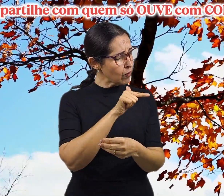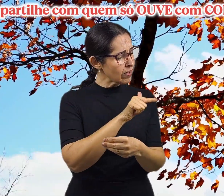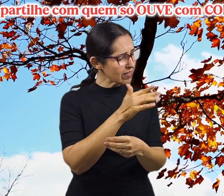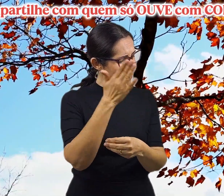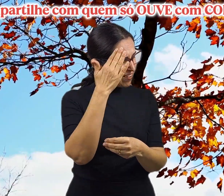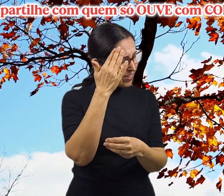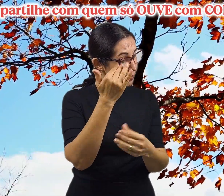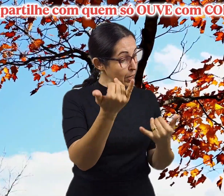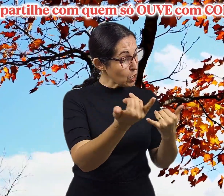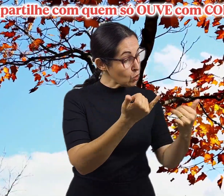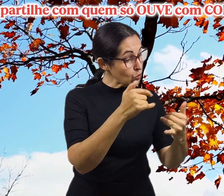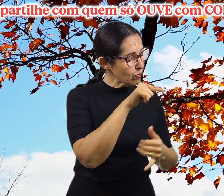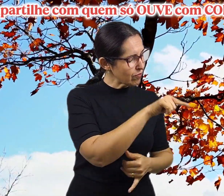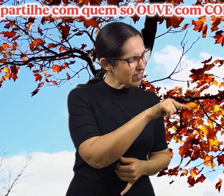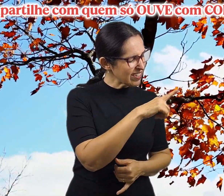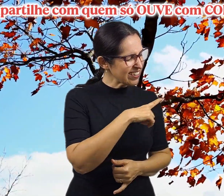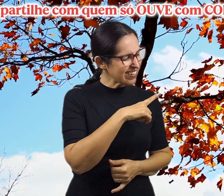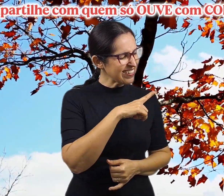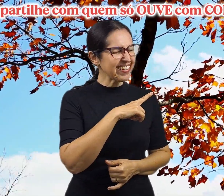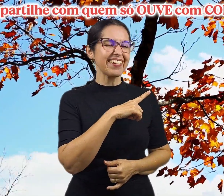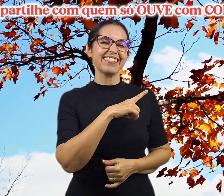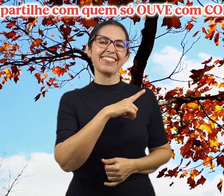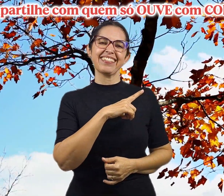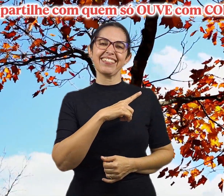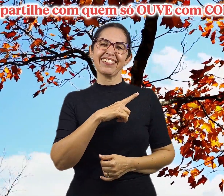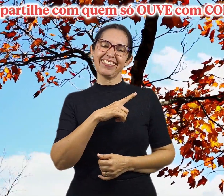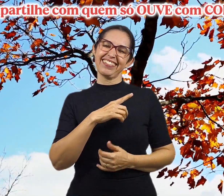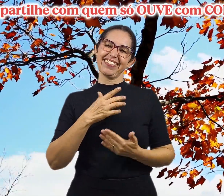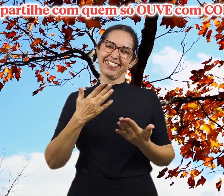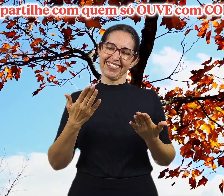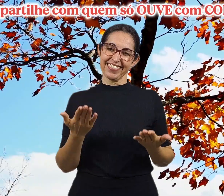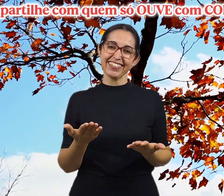notícia. Que hospital, né? Faz o Senhor no hospital.